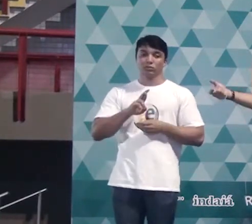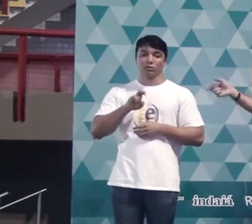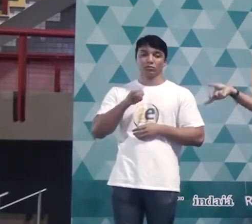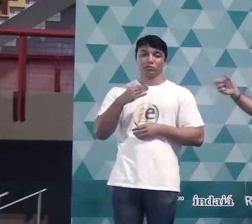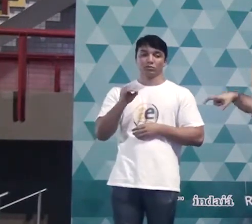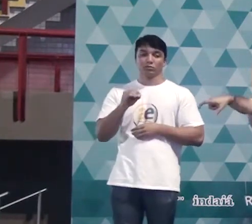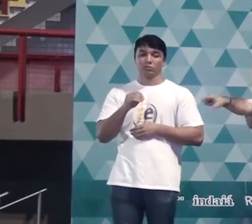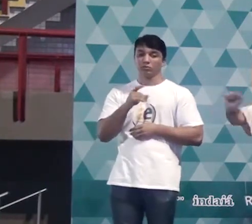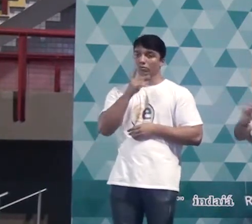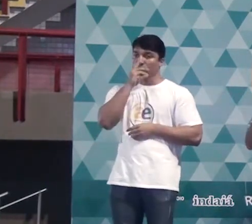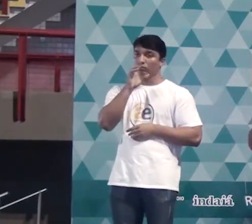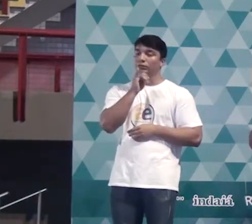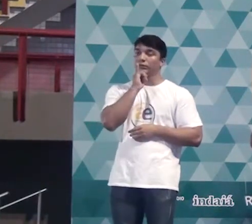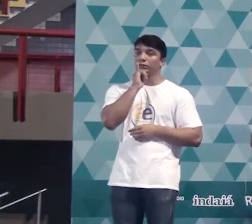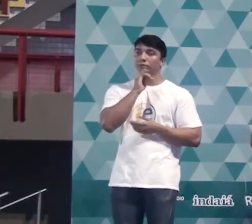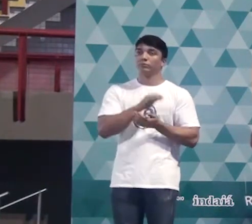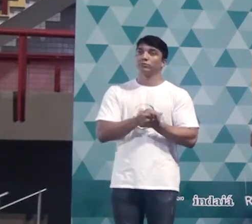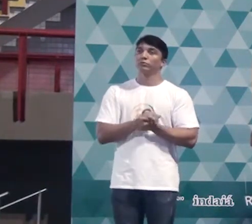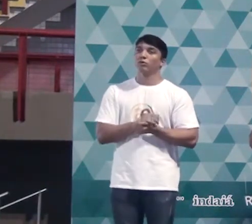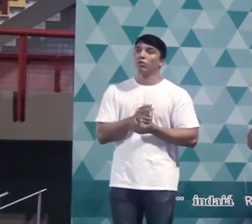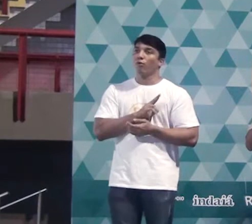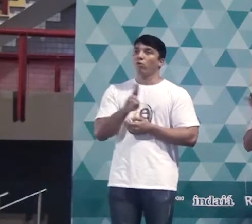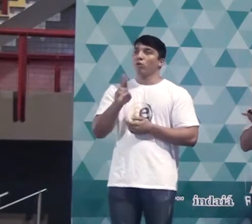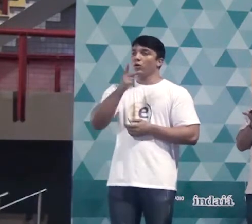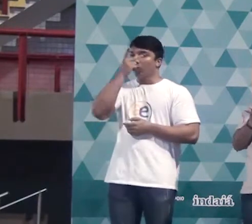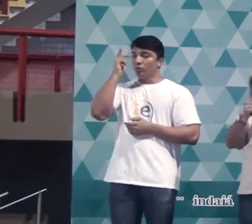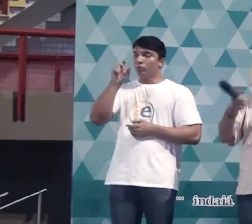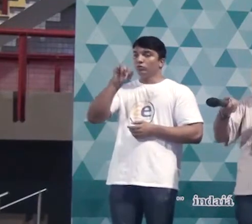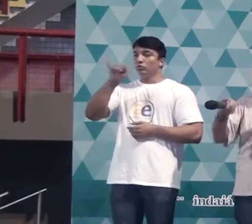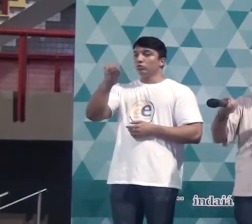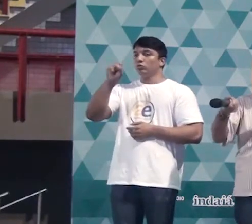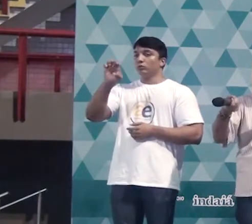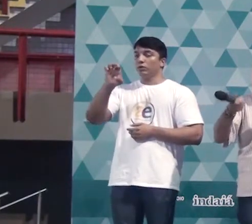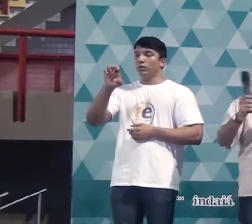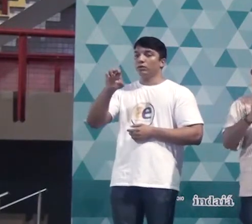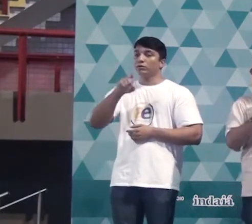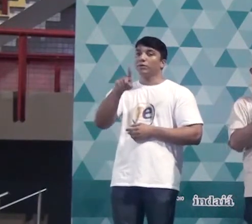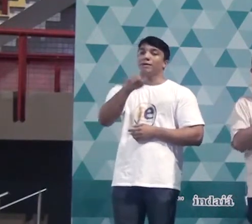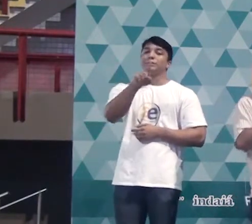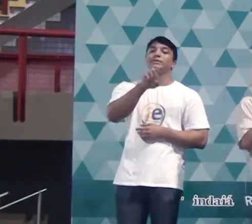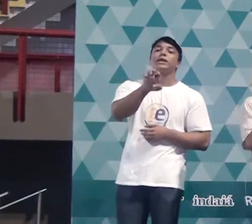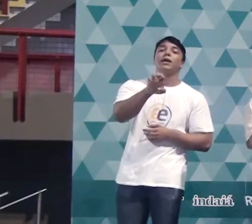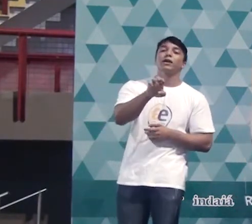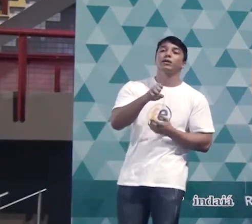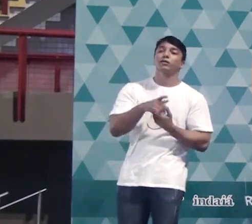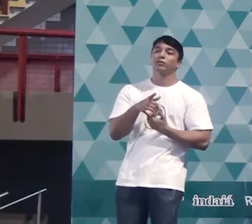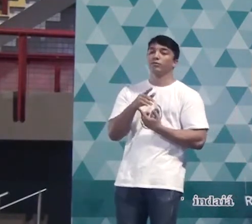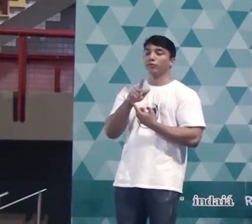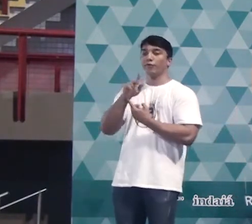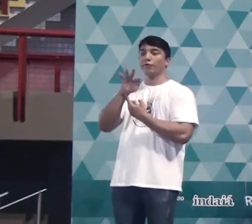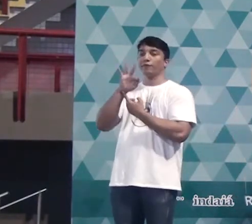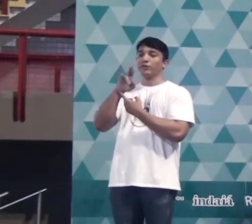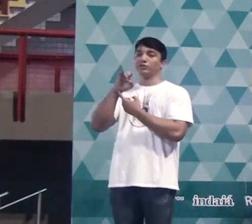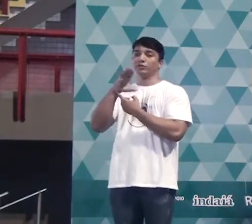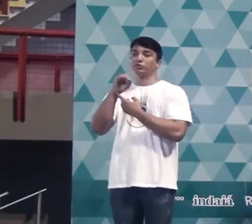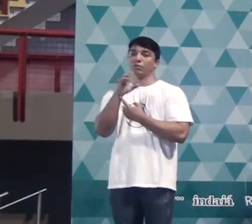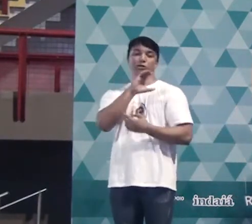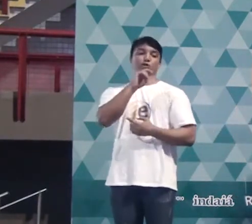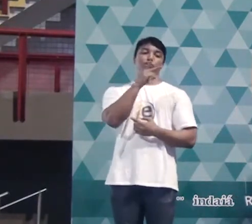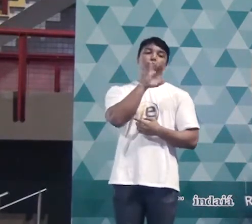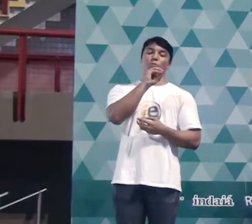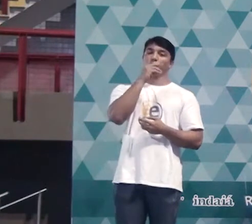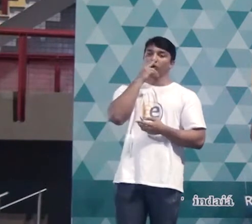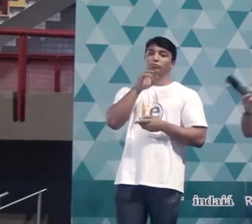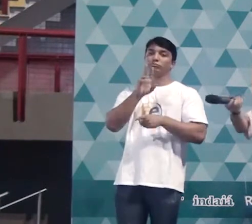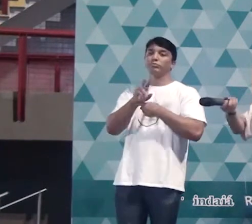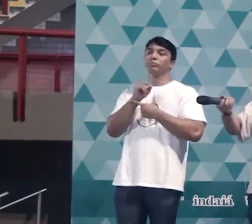intimidade com a pessoa, reduz o nome dela. Toma intimidade com José. Zé, intimidade com Francisco, Chico,